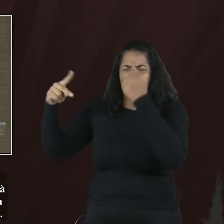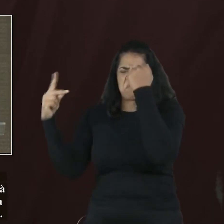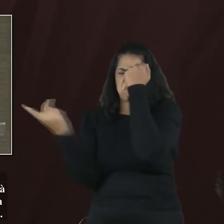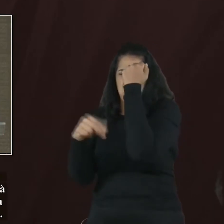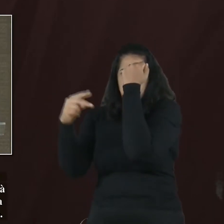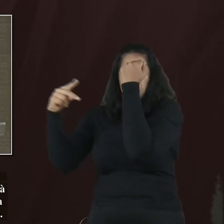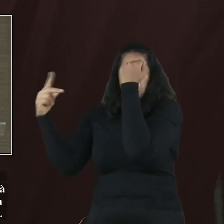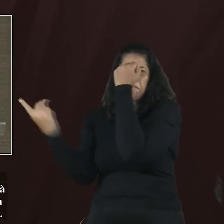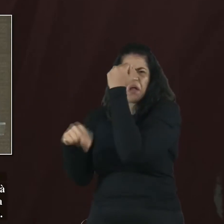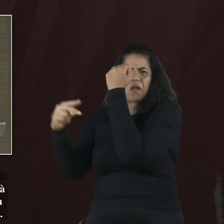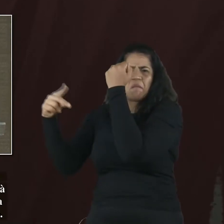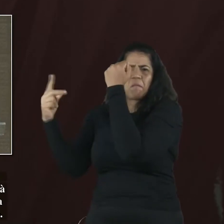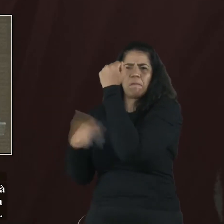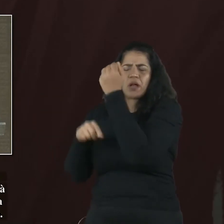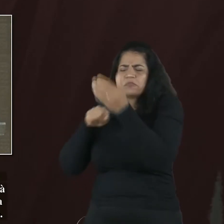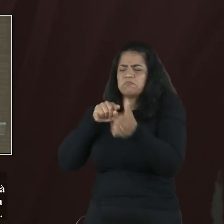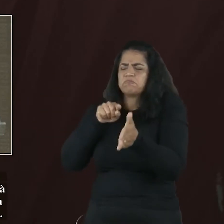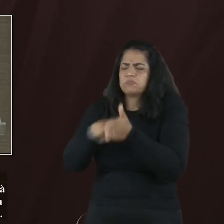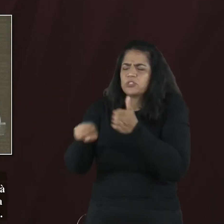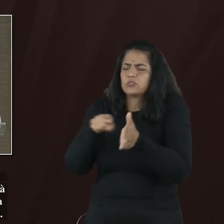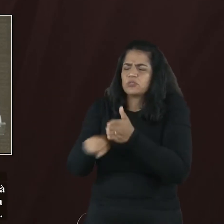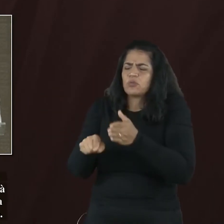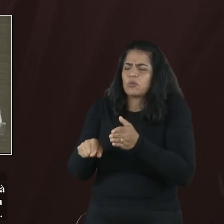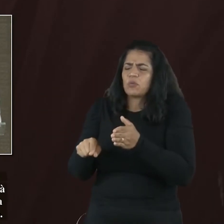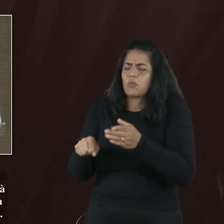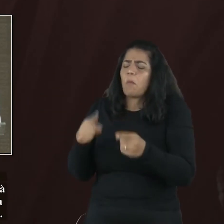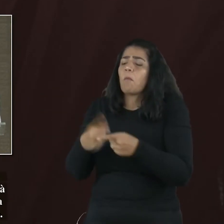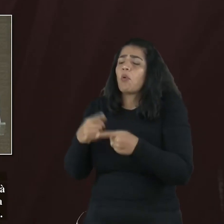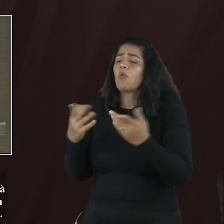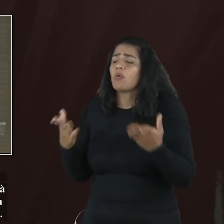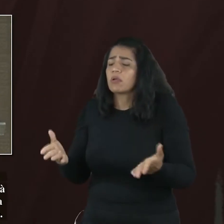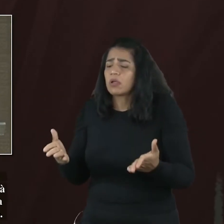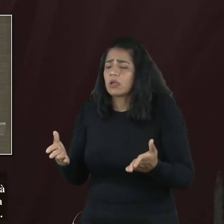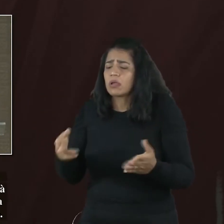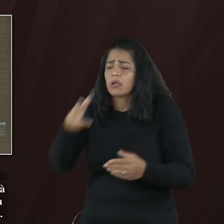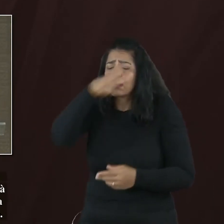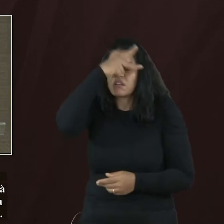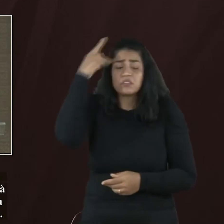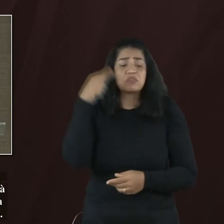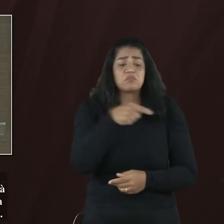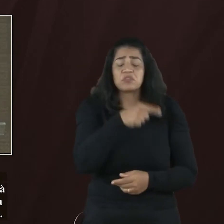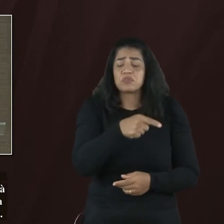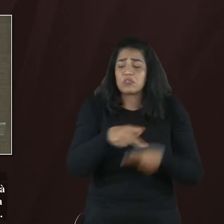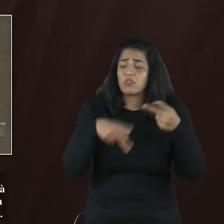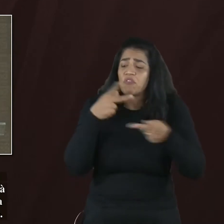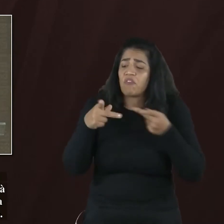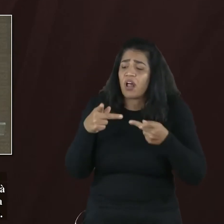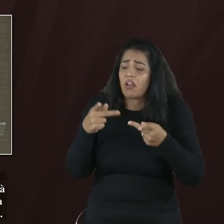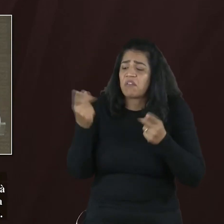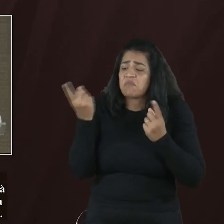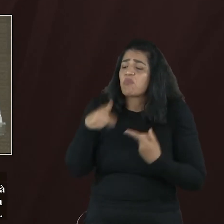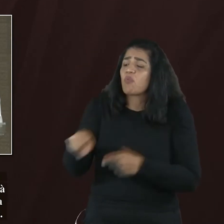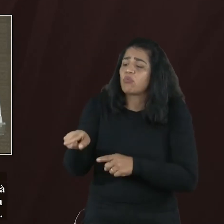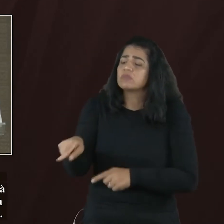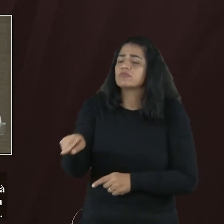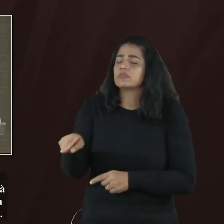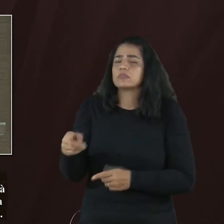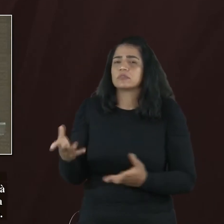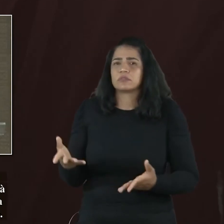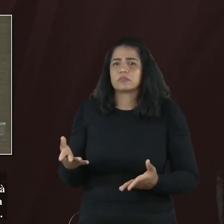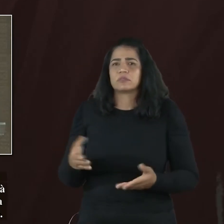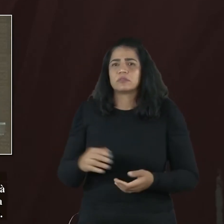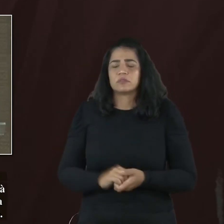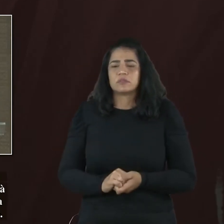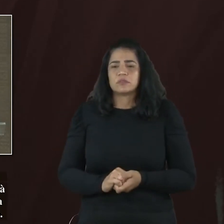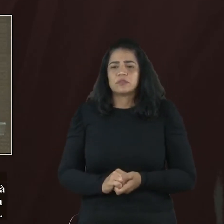por que motivo assim clamava contra ele. Paulo iria ser açoitado para